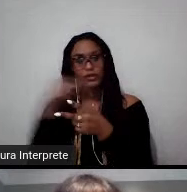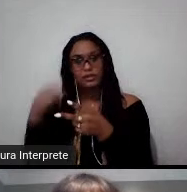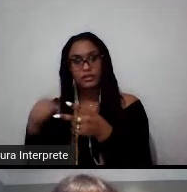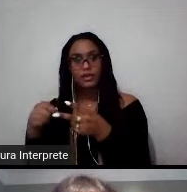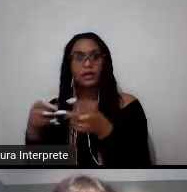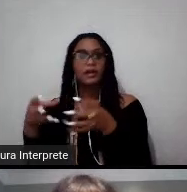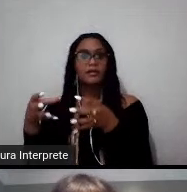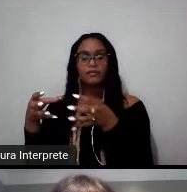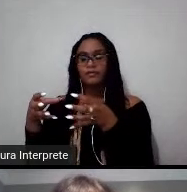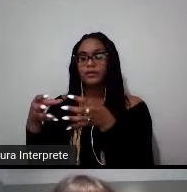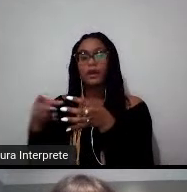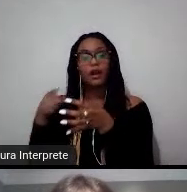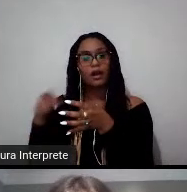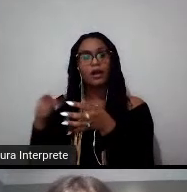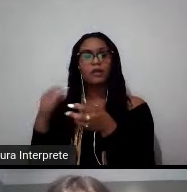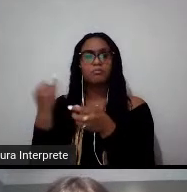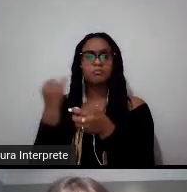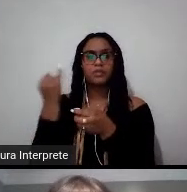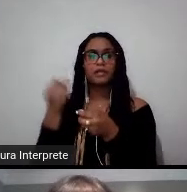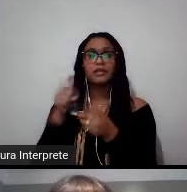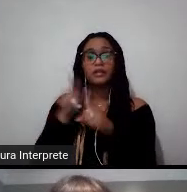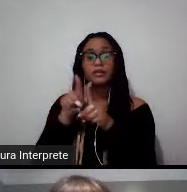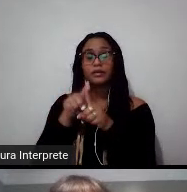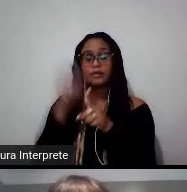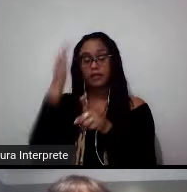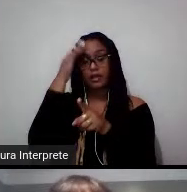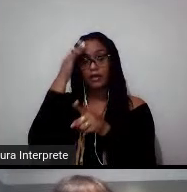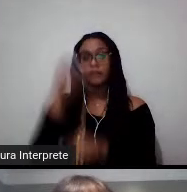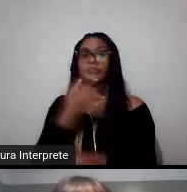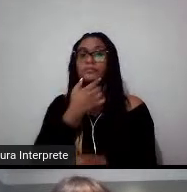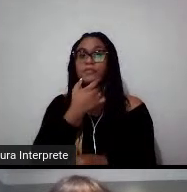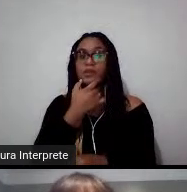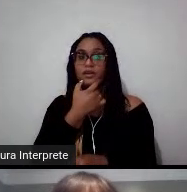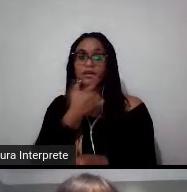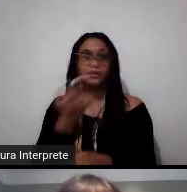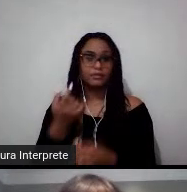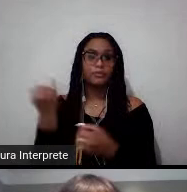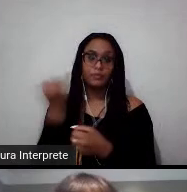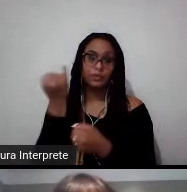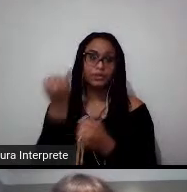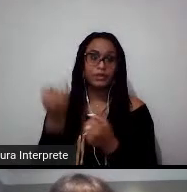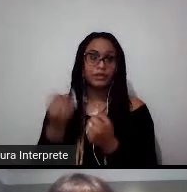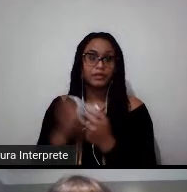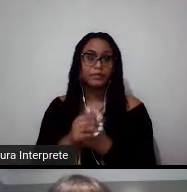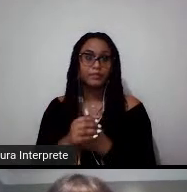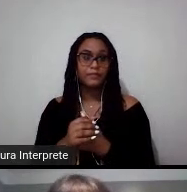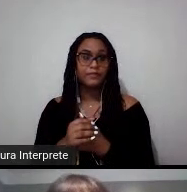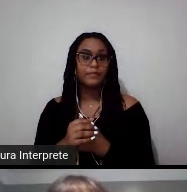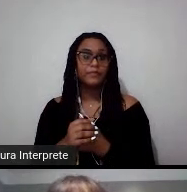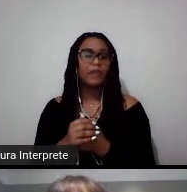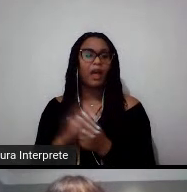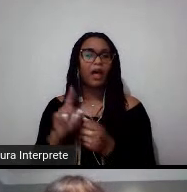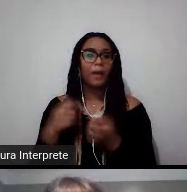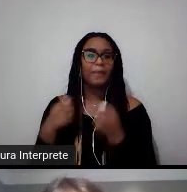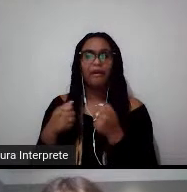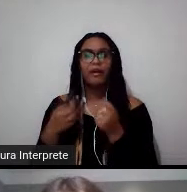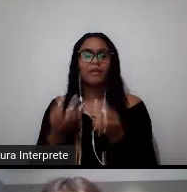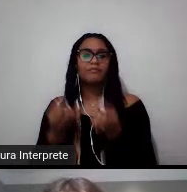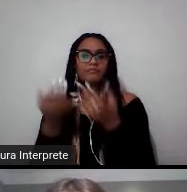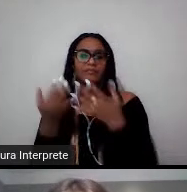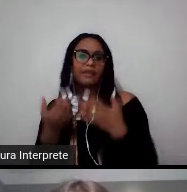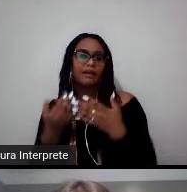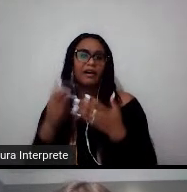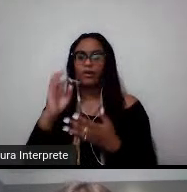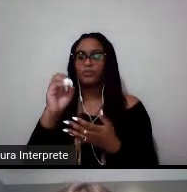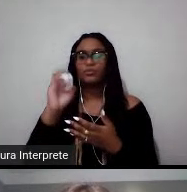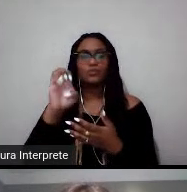inglês também é avaliado durante o processo. Embora a Chimney não exija mais nem o IELTS, nem o TOEFL, as universidades exigem.